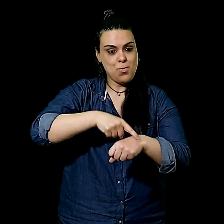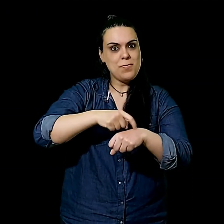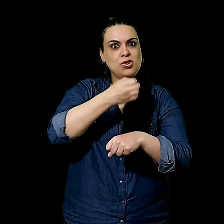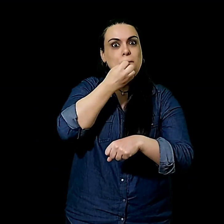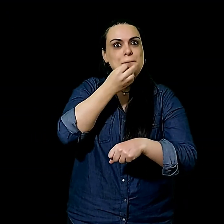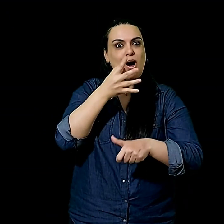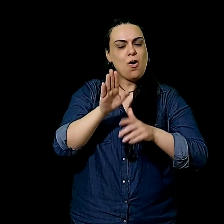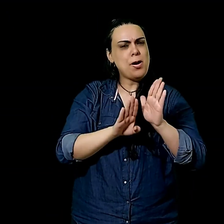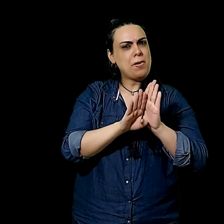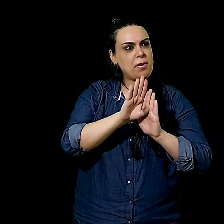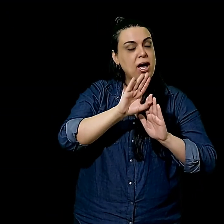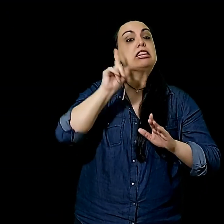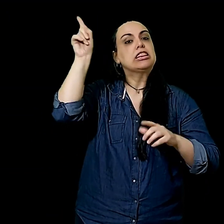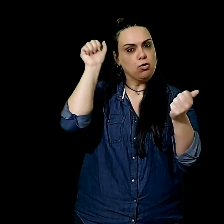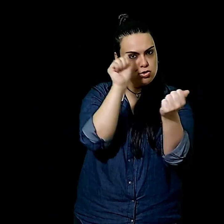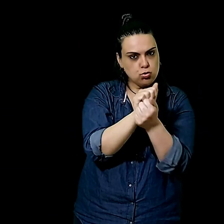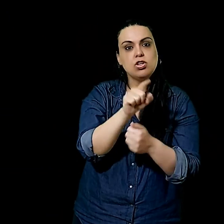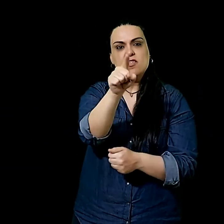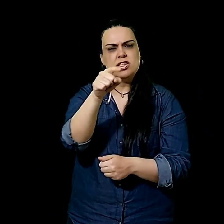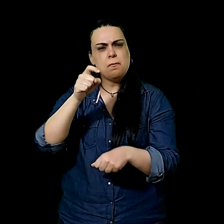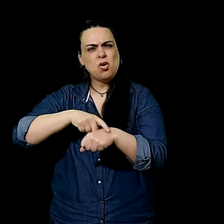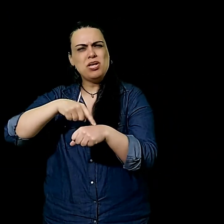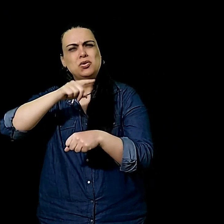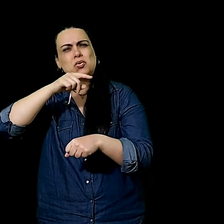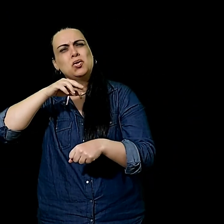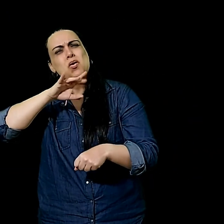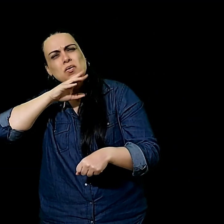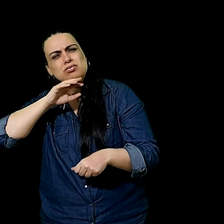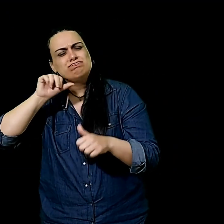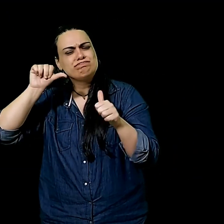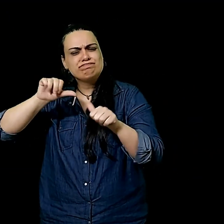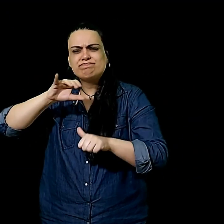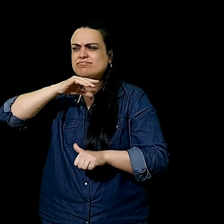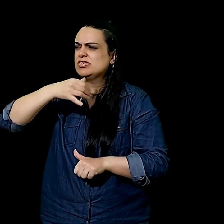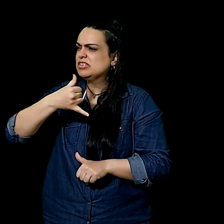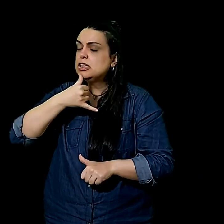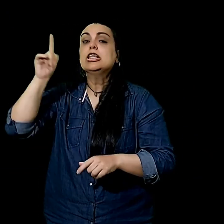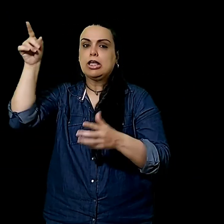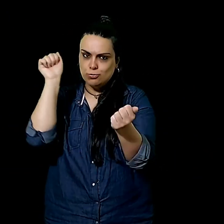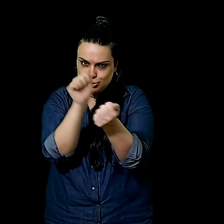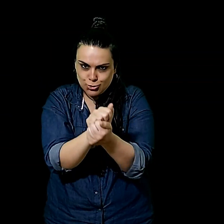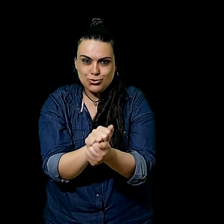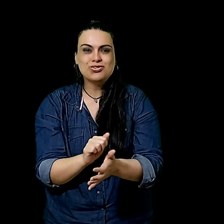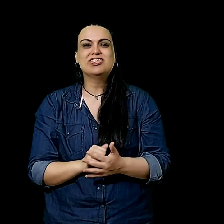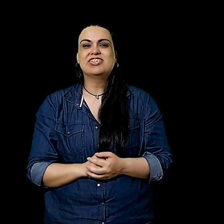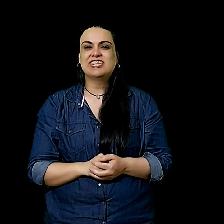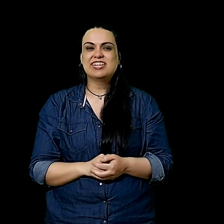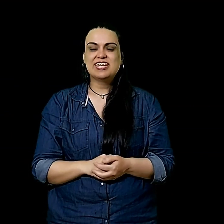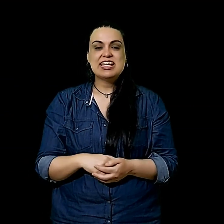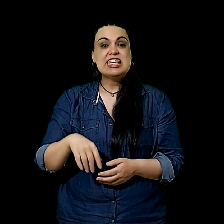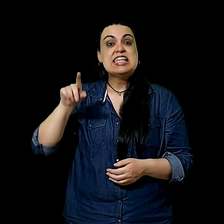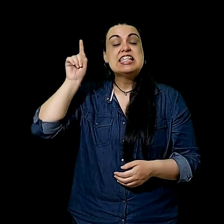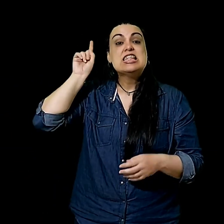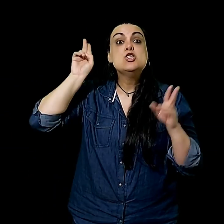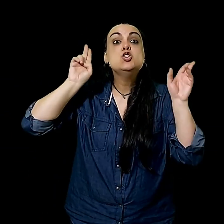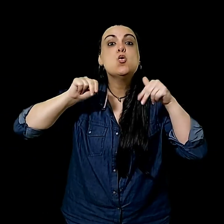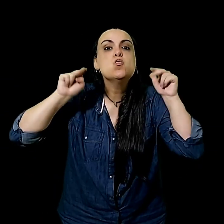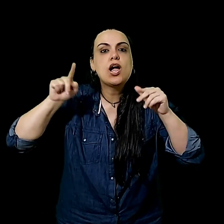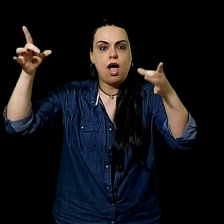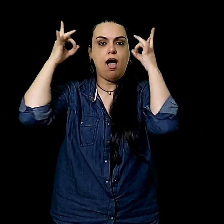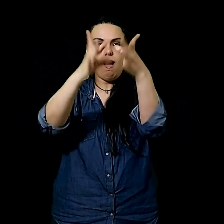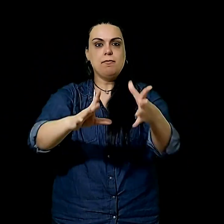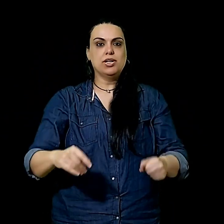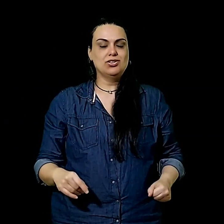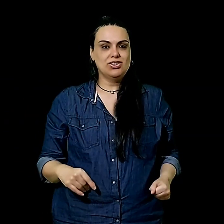teu ministério, Deus está com você. Se você está num momento ruim, Ele também está com você. Eu amo quando Deus diz assim: de maneira alguma te deixarei. Nunca, jamais